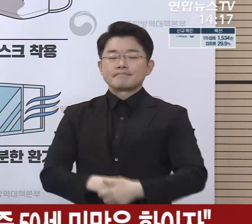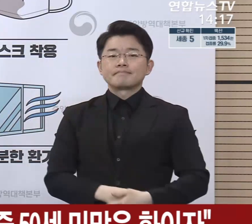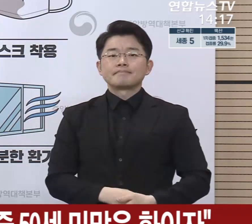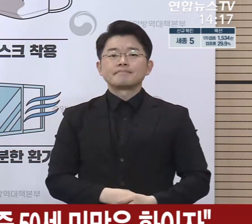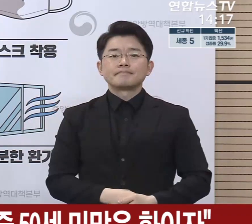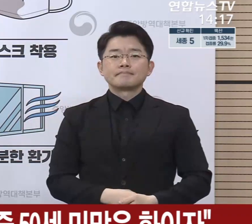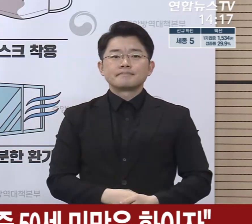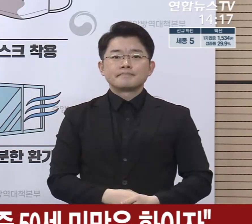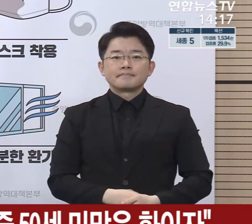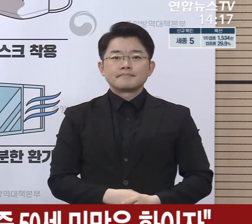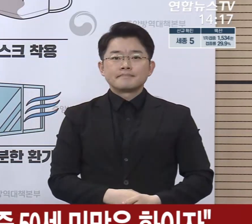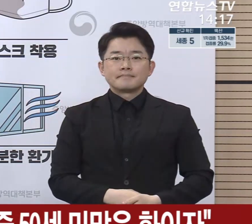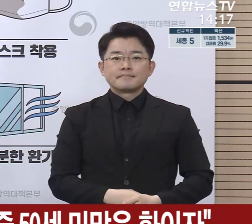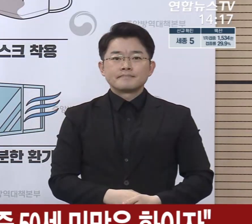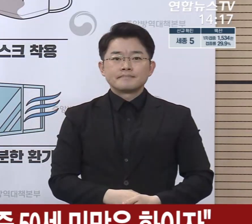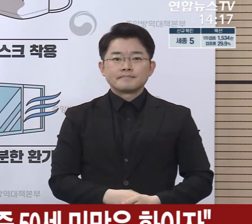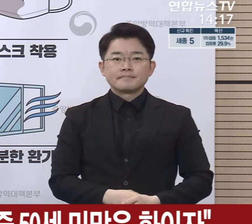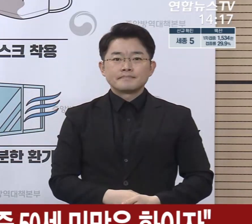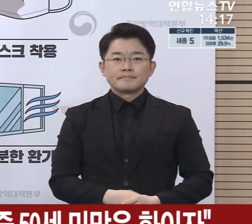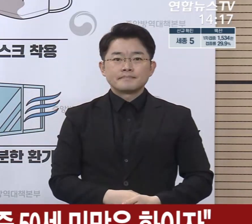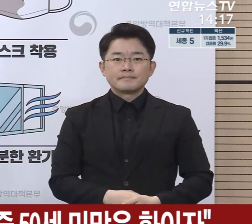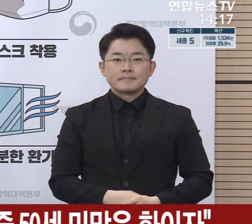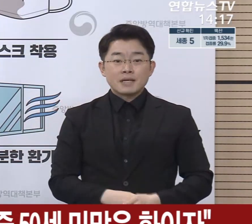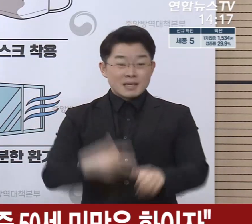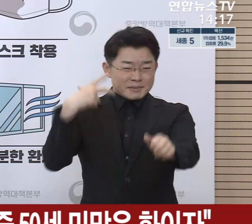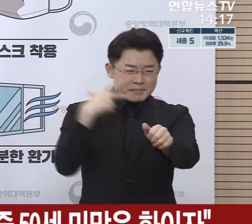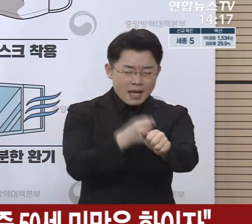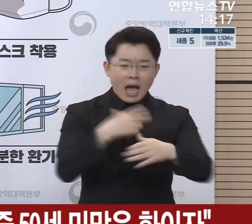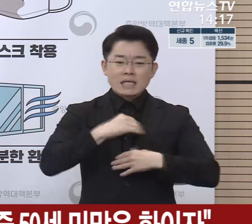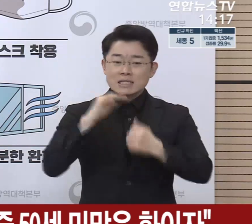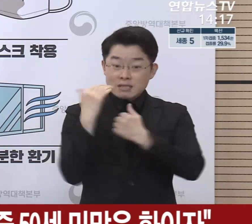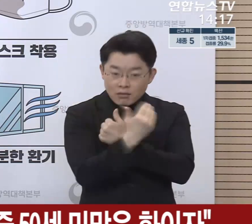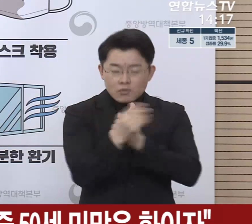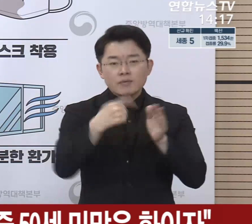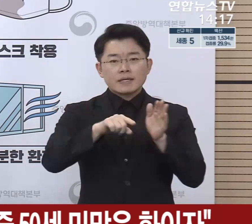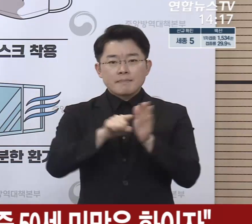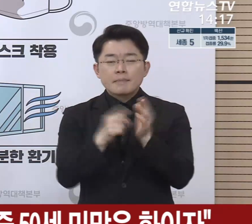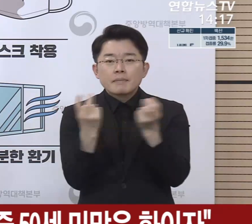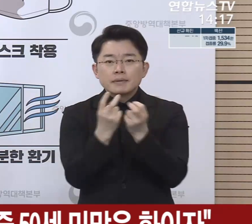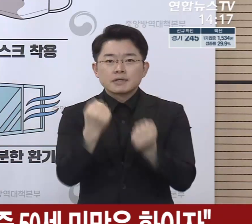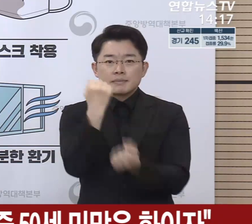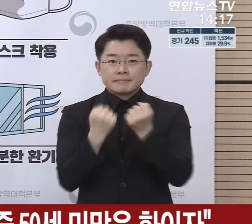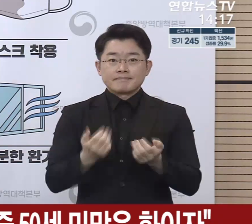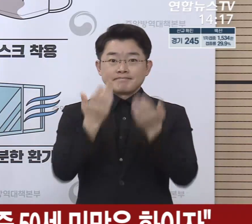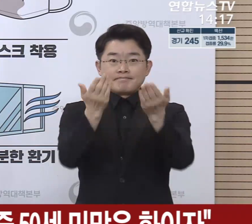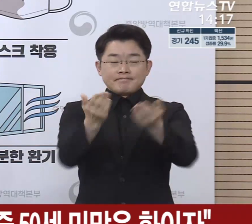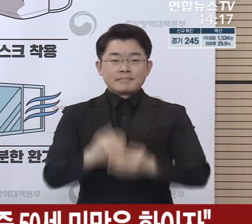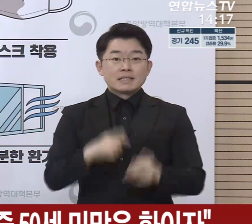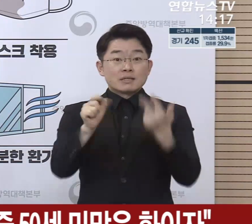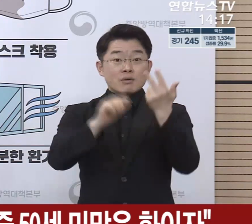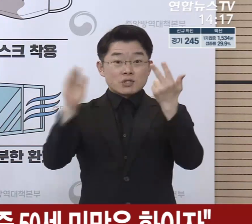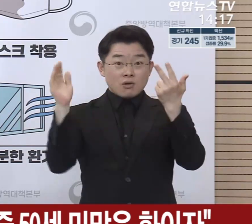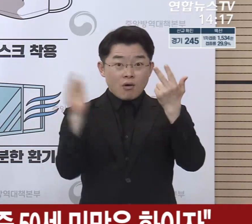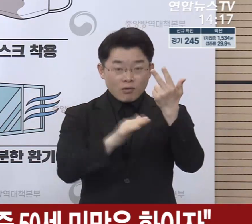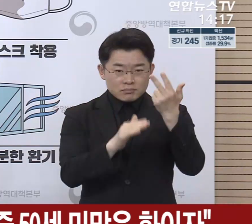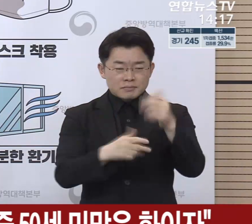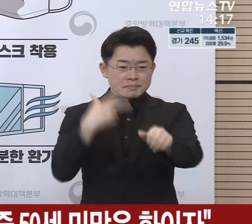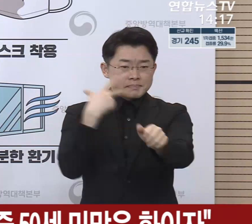계획입니다. 다음은 안전접종 실행 방안에 대해서 말씀드리겠습니다. 7월부터는